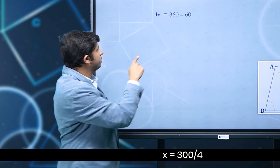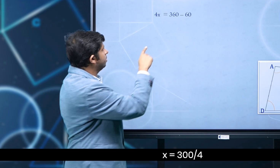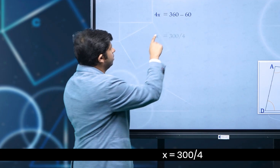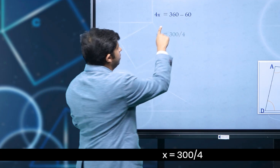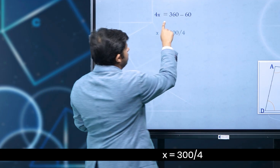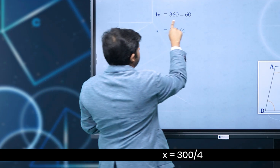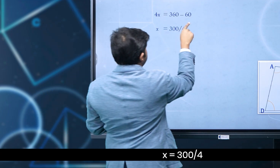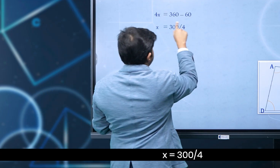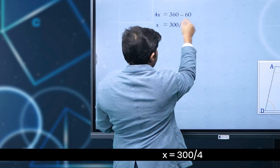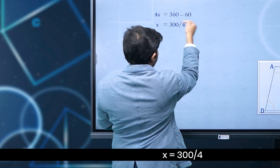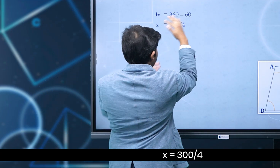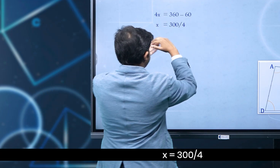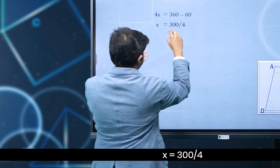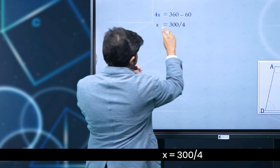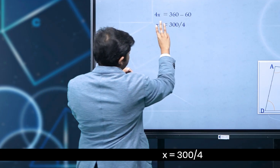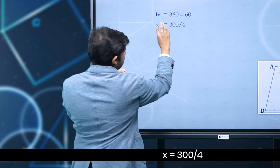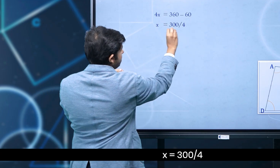X is equals to 300 by 4.